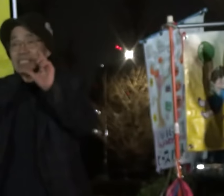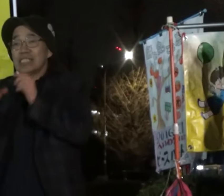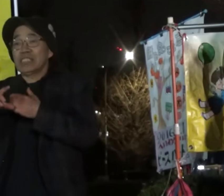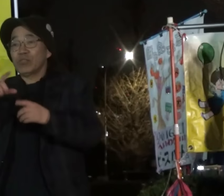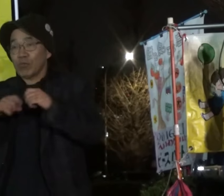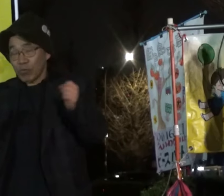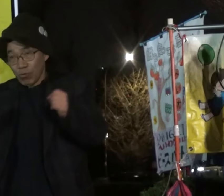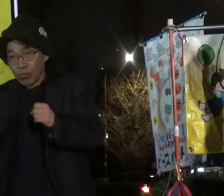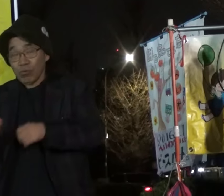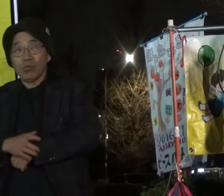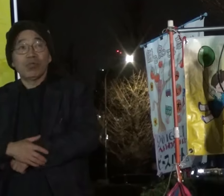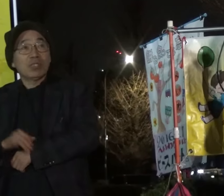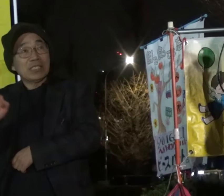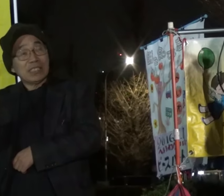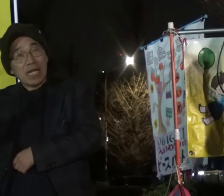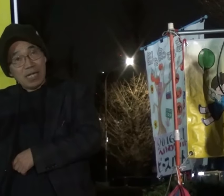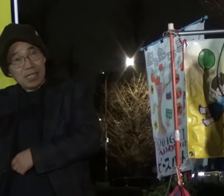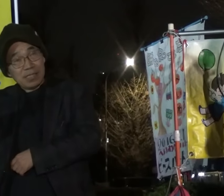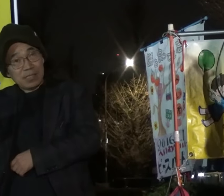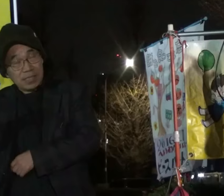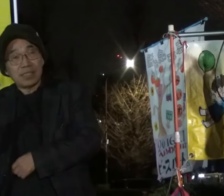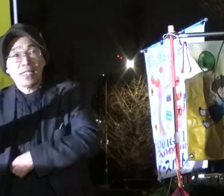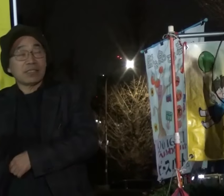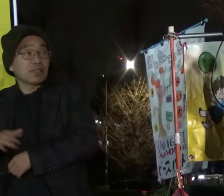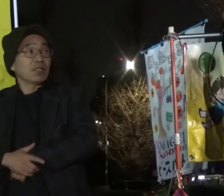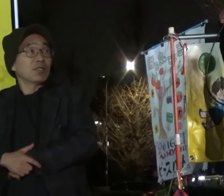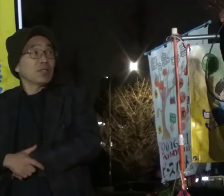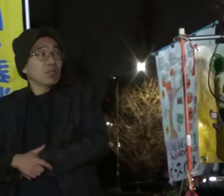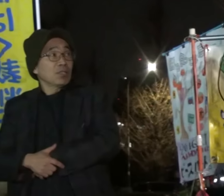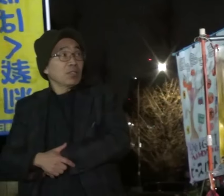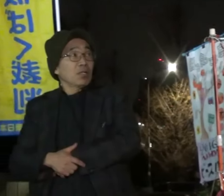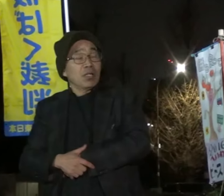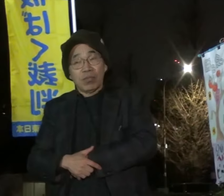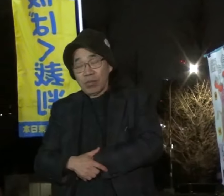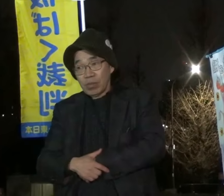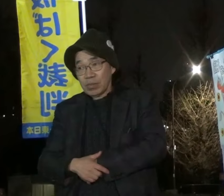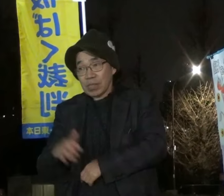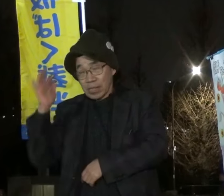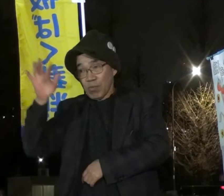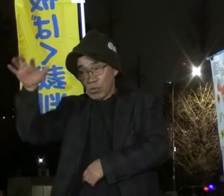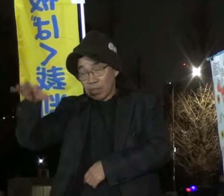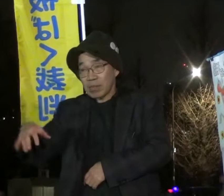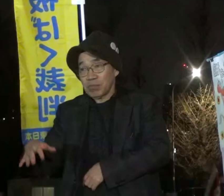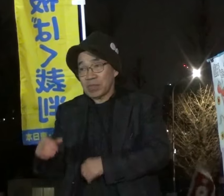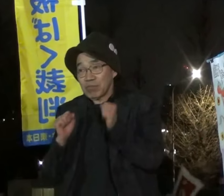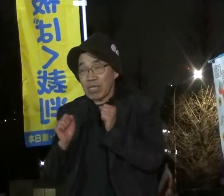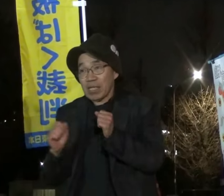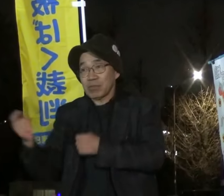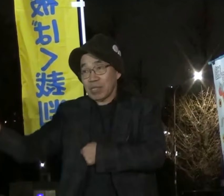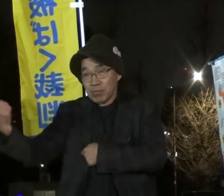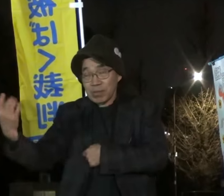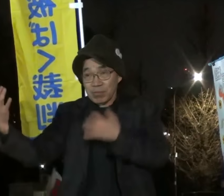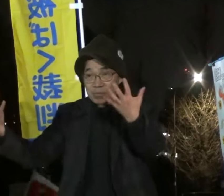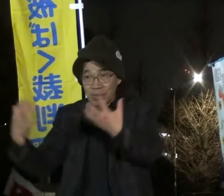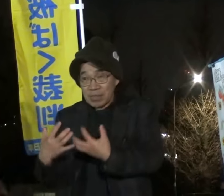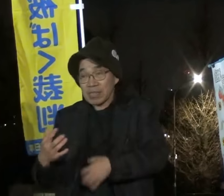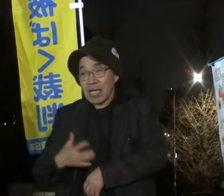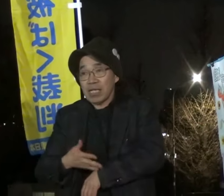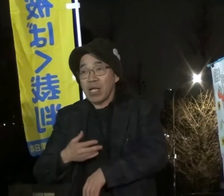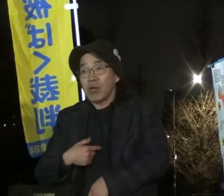本当に暑い、希望のエリアに参加されて本当に、希望が持てます。私